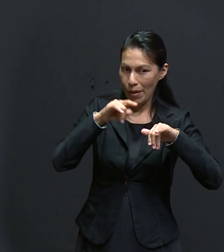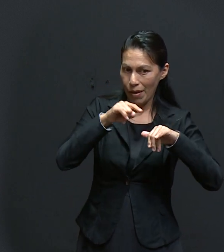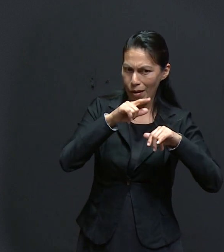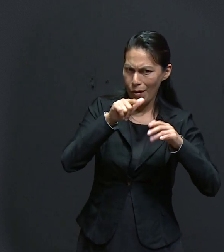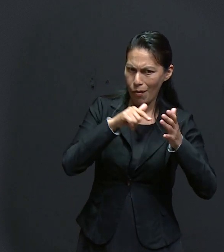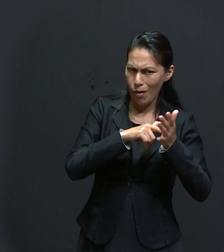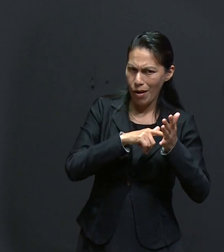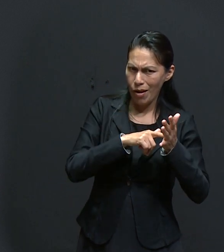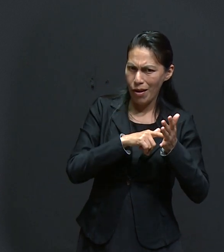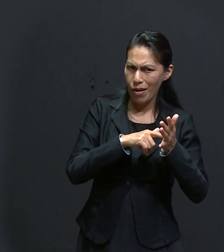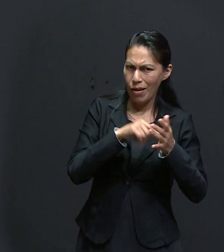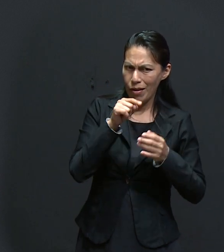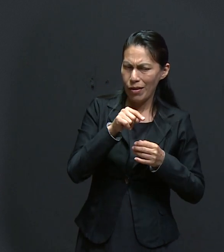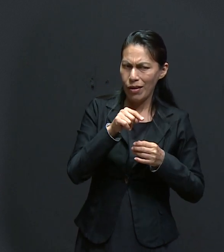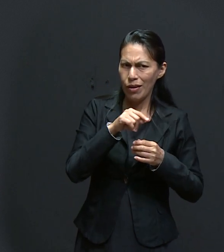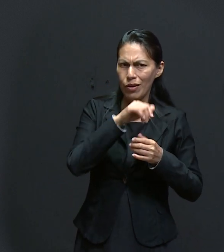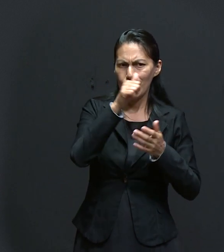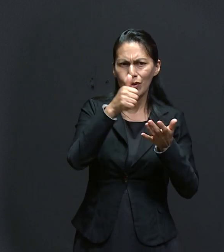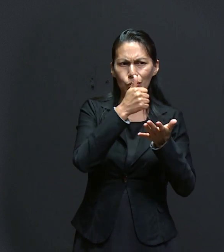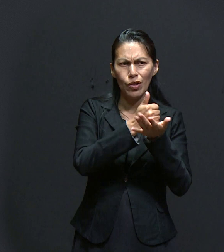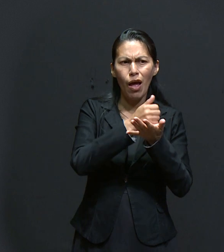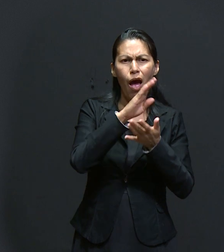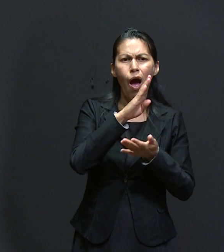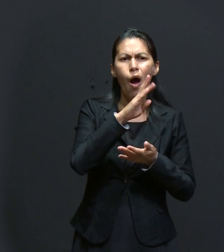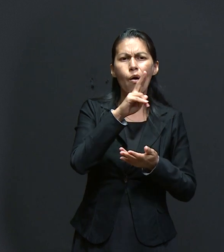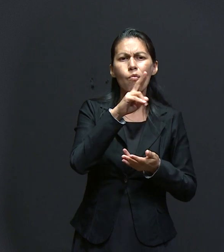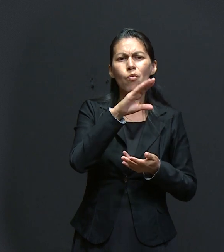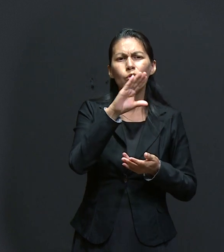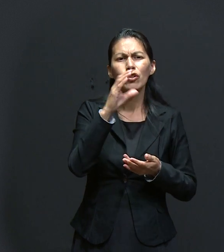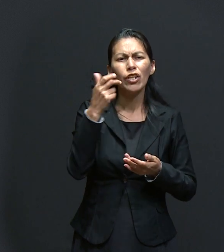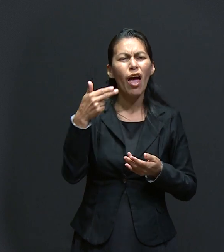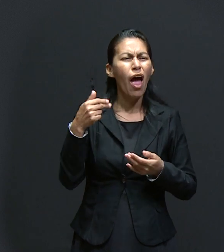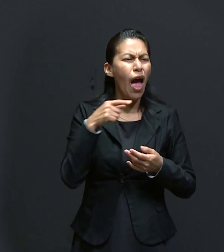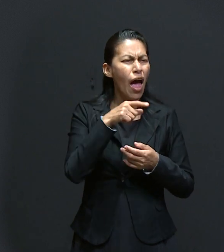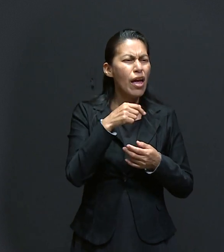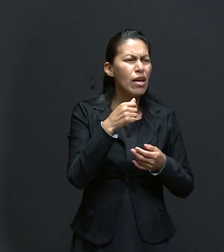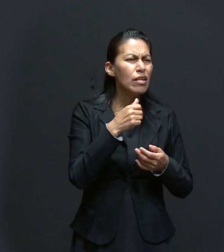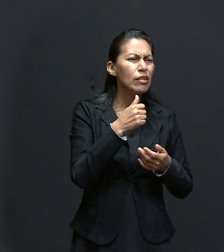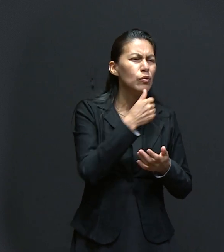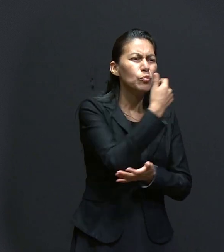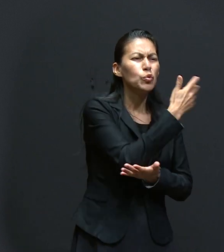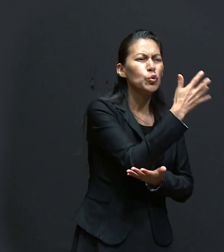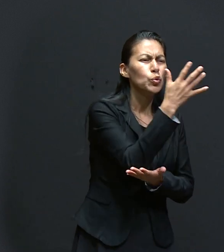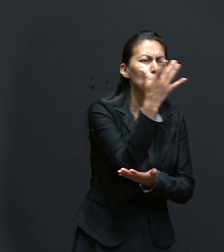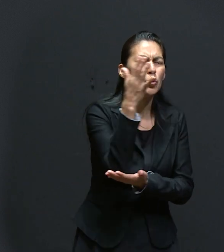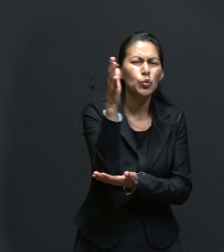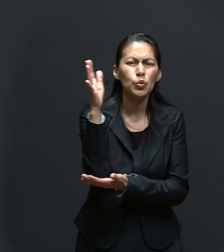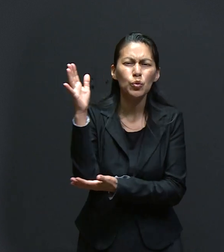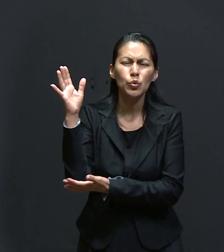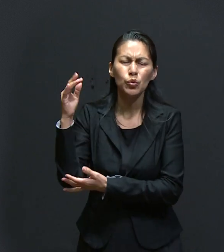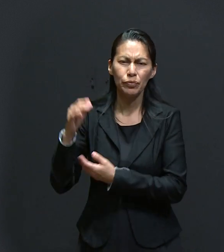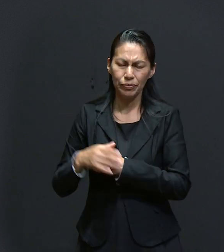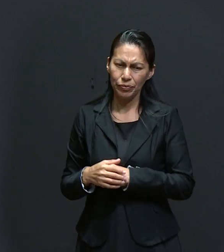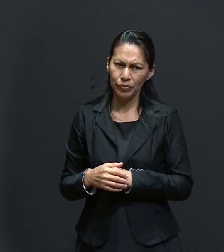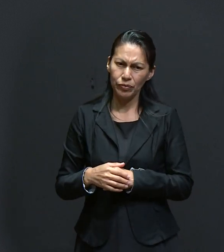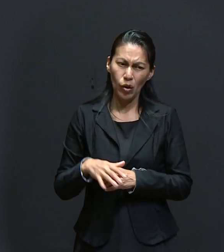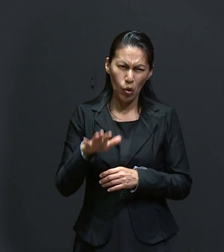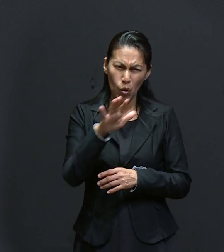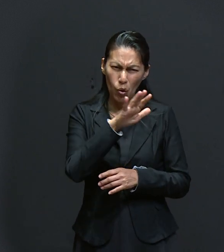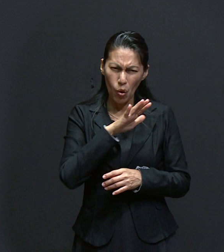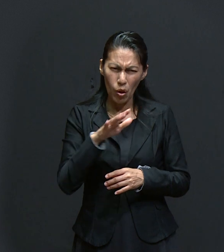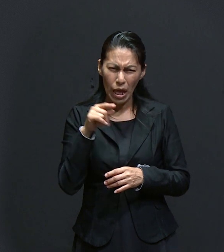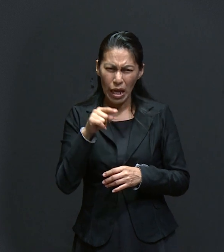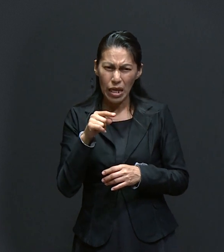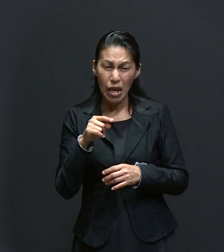donde esta capital hay cerca está donde estaba azul ahí esta ciudad como vieron se